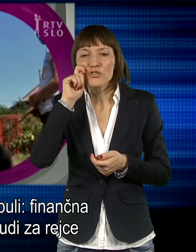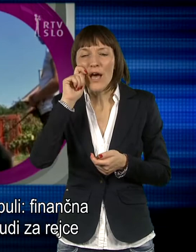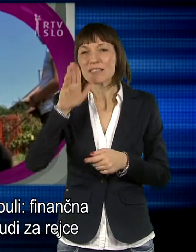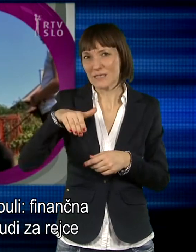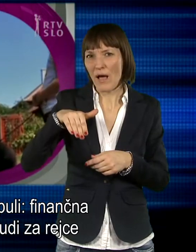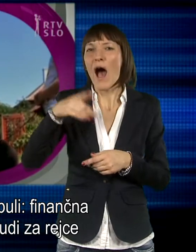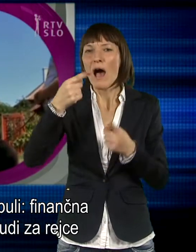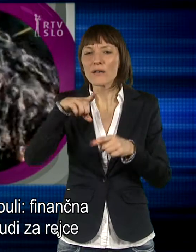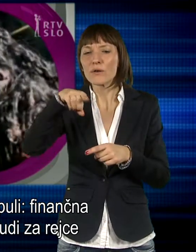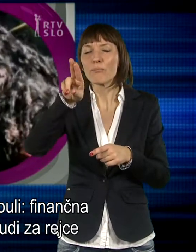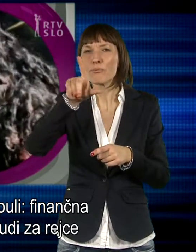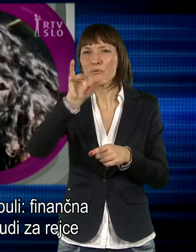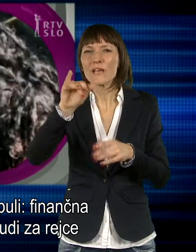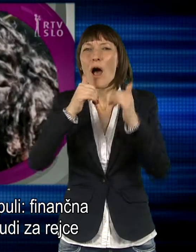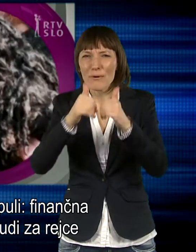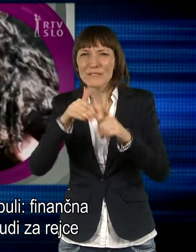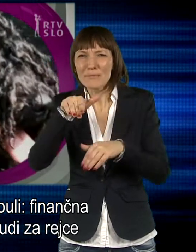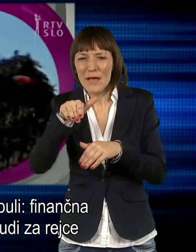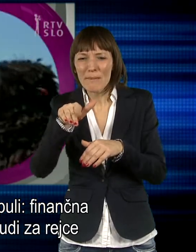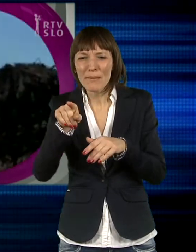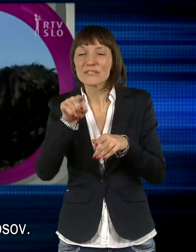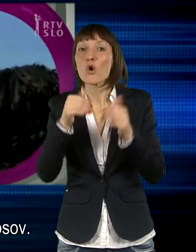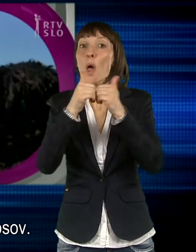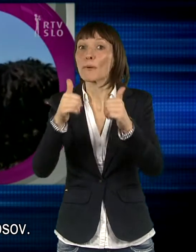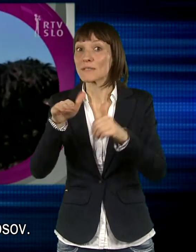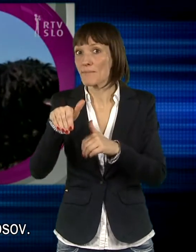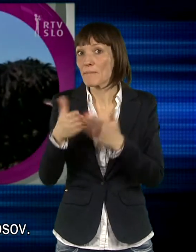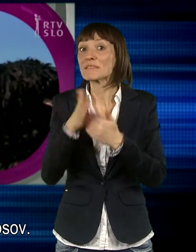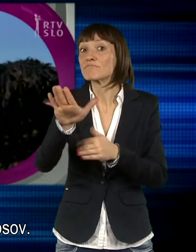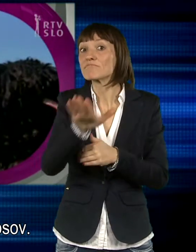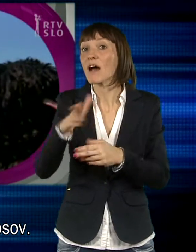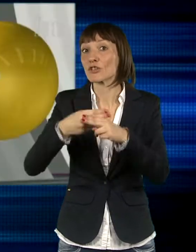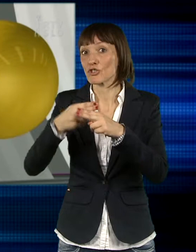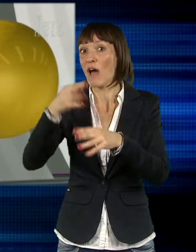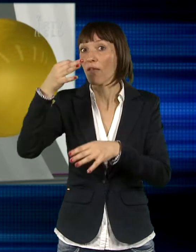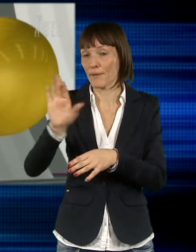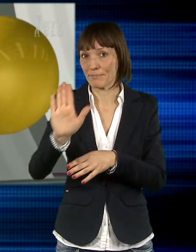Madžarski ovčar ali puli, finančna kriza ali pasji časi tudi za rejce avtohtonih psov.